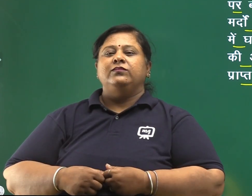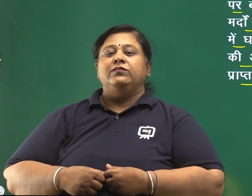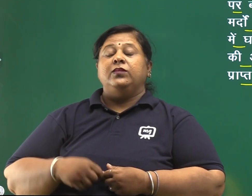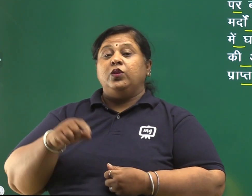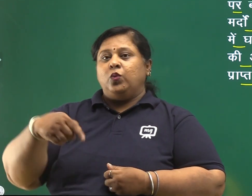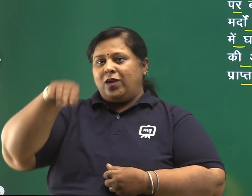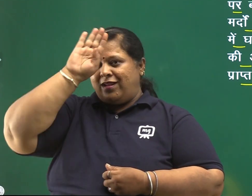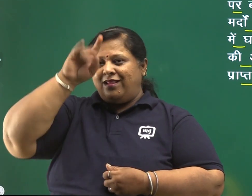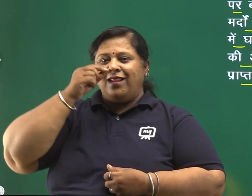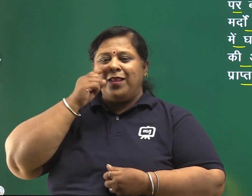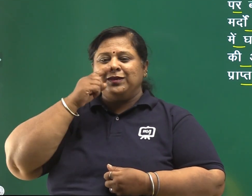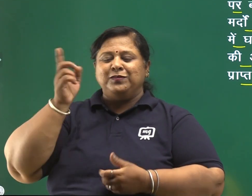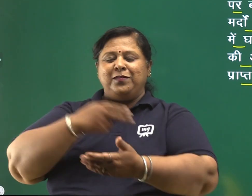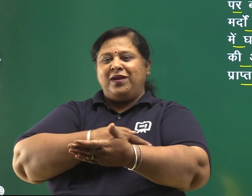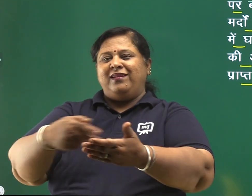तो लक्ष्मीबाई ने